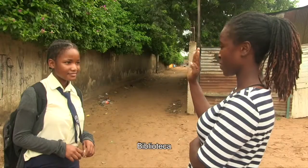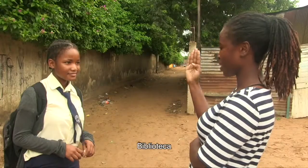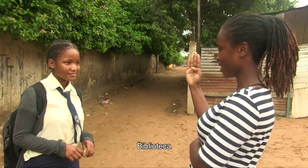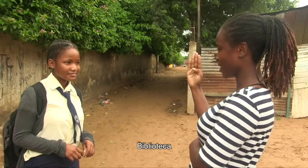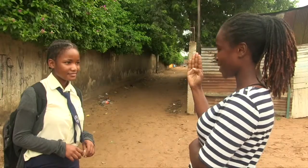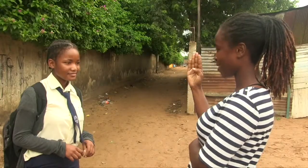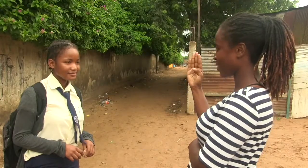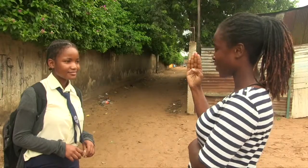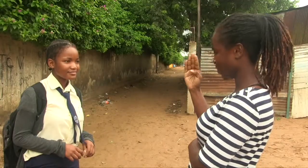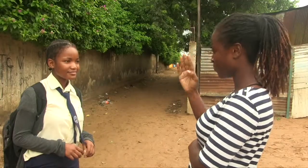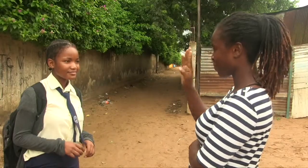Biblioteca.